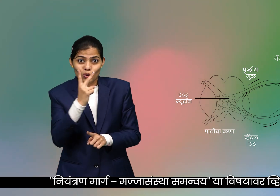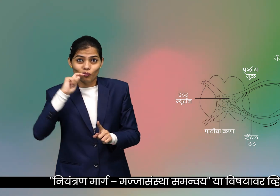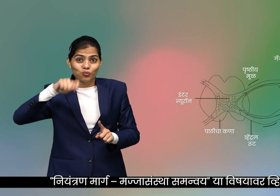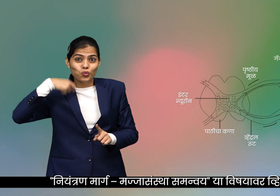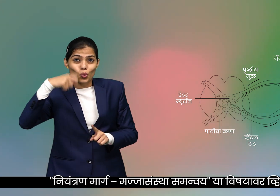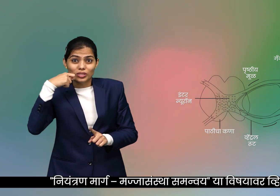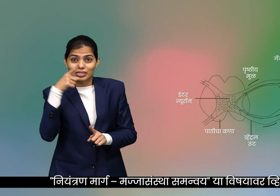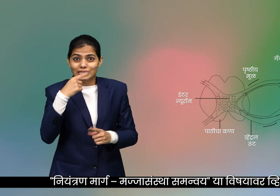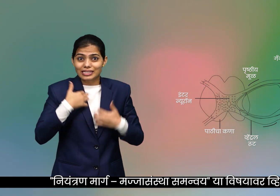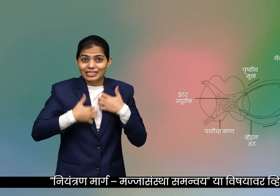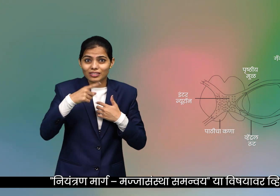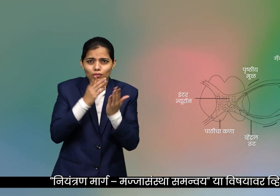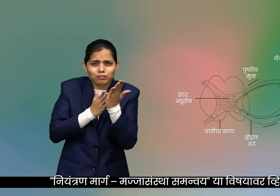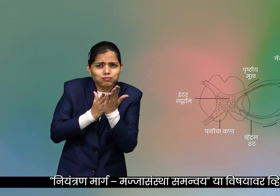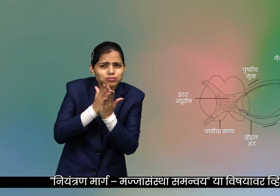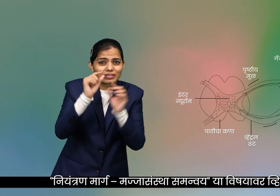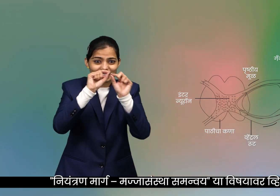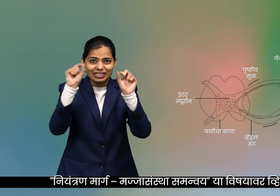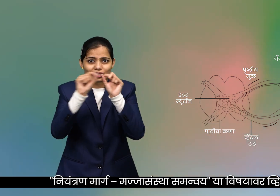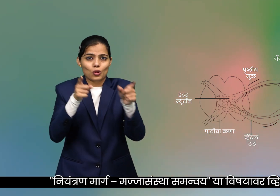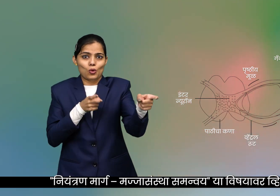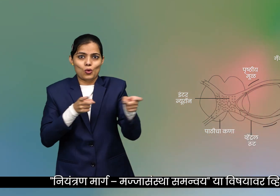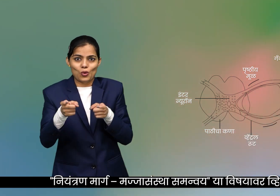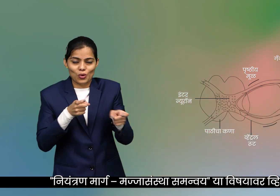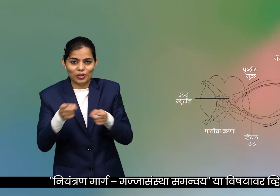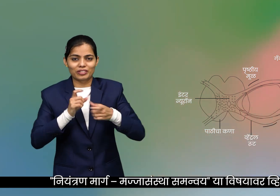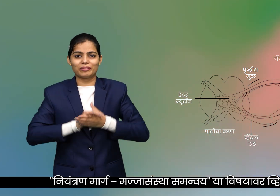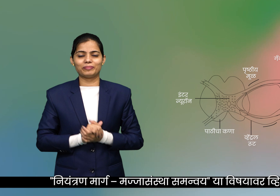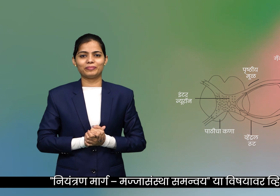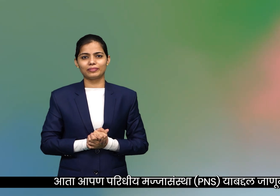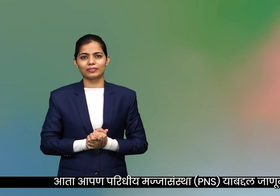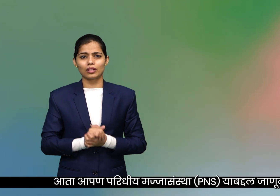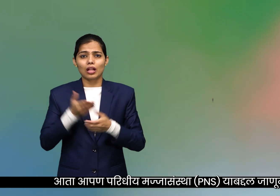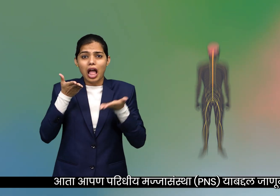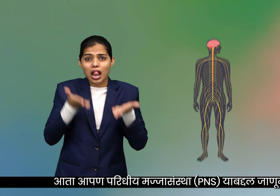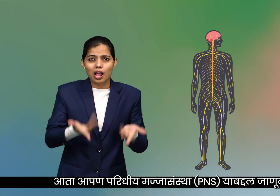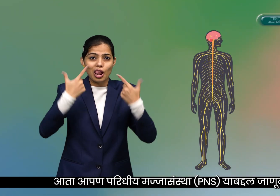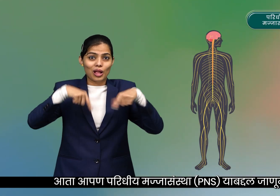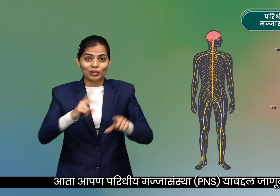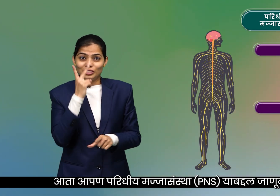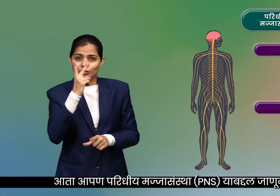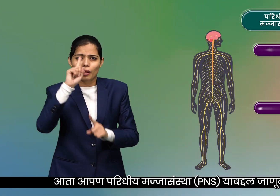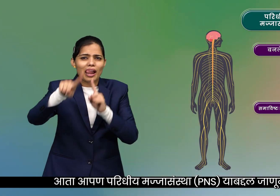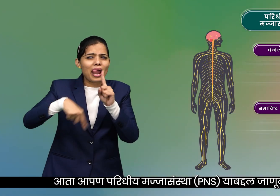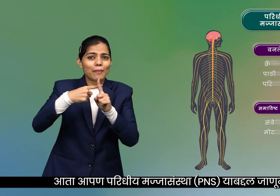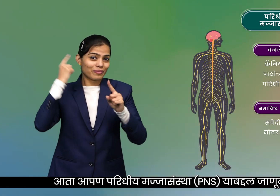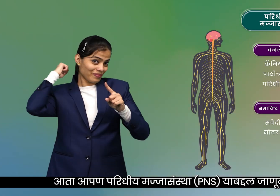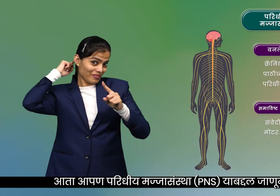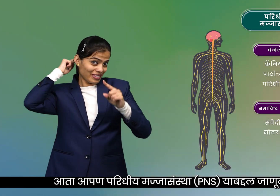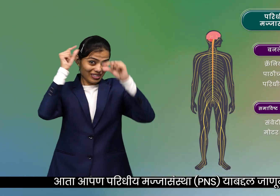नियंत्रण मार्ग मज्जासंस्था समन्वय या विषयावर व्हिडिओ पहा. आता आपण परिधीय मज्जासंस्था